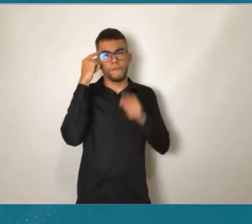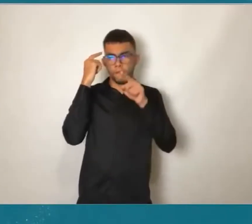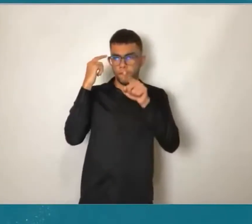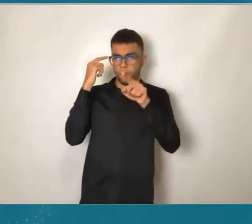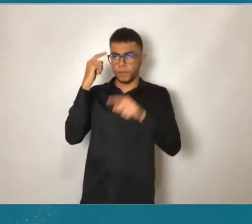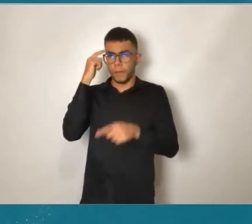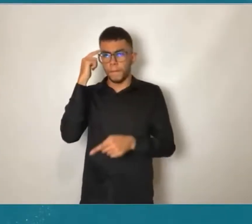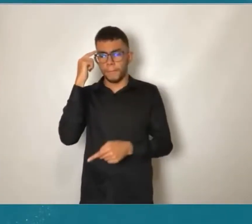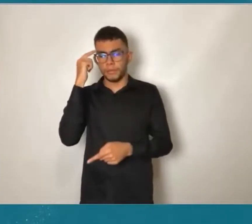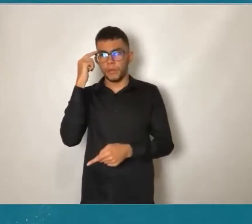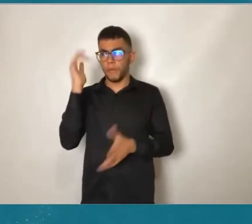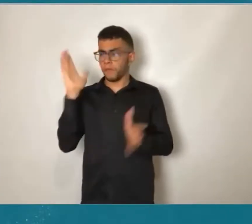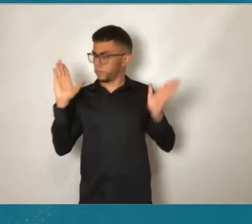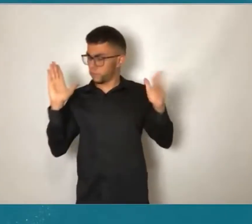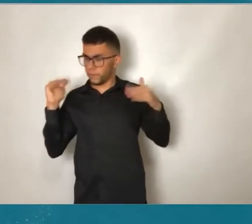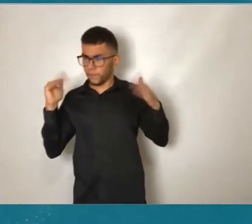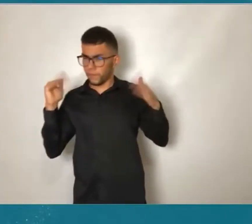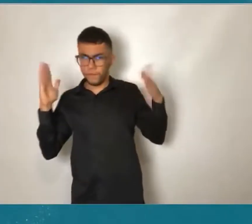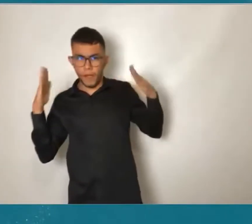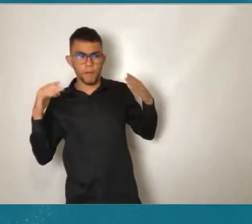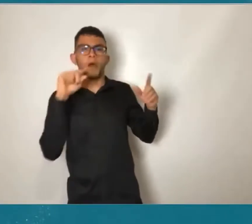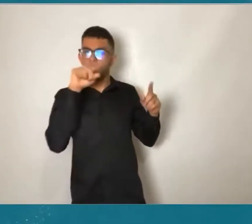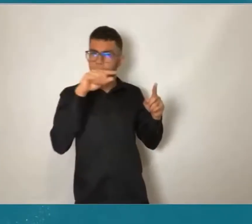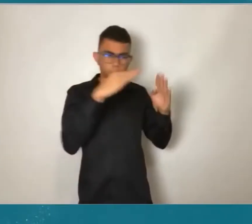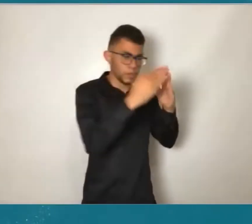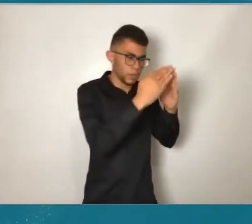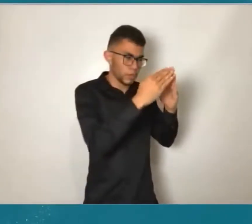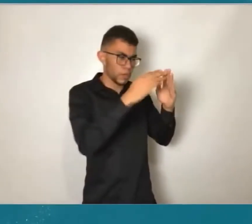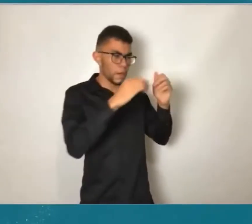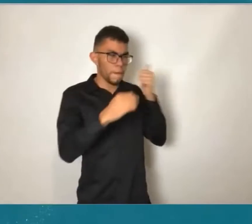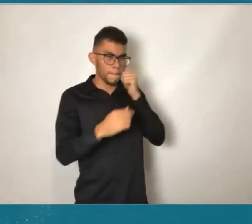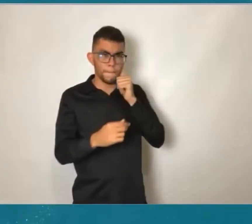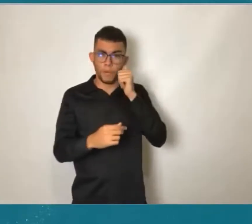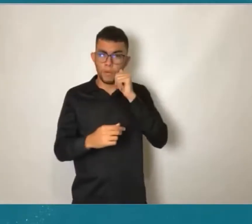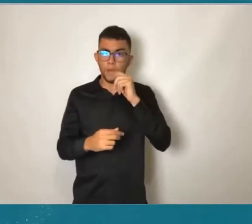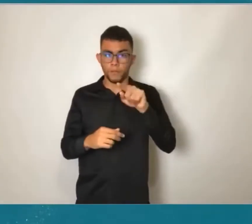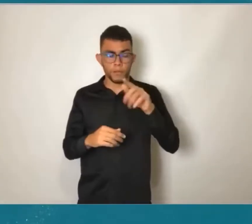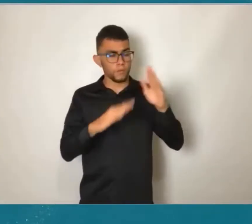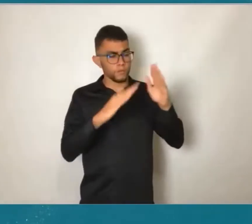Lucas capítulo 1. Vamos lá. Lucas capítulo 1.